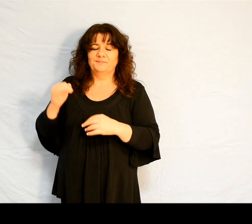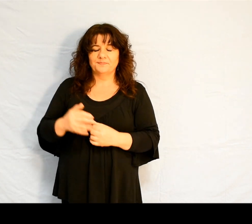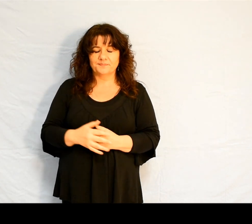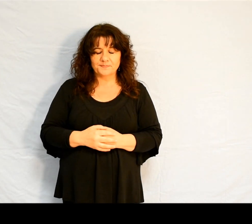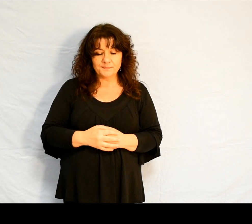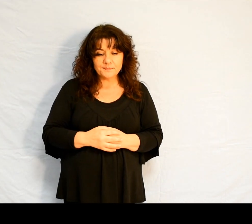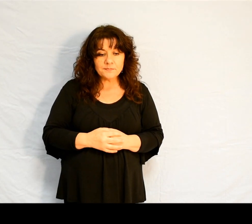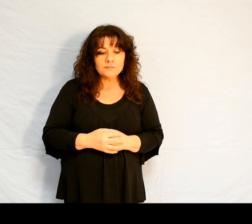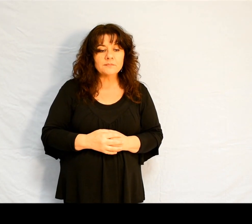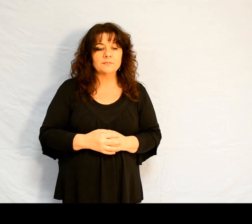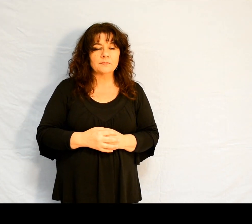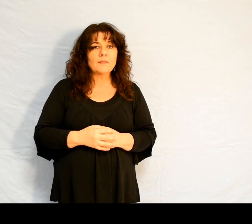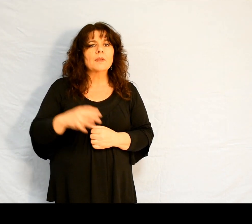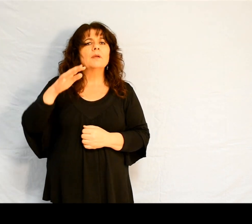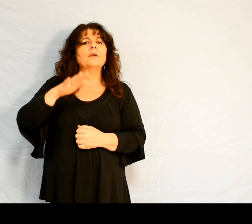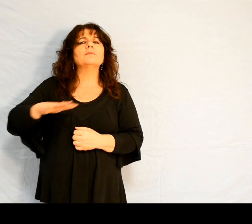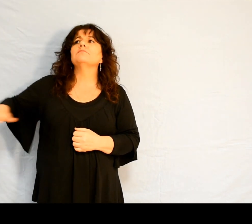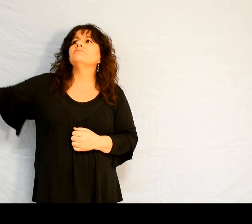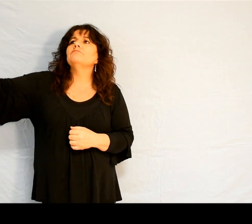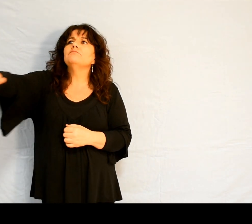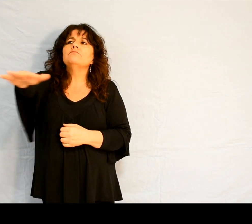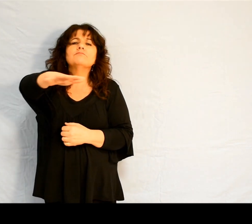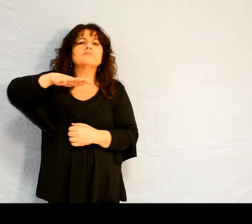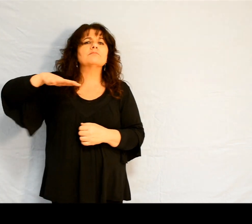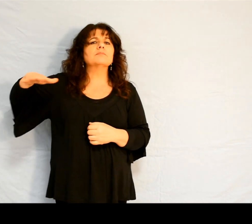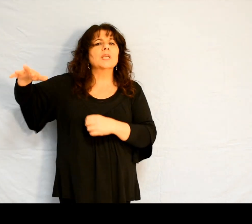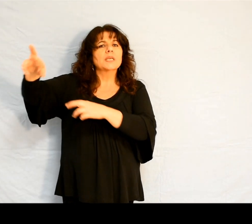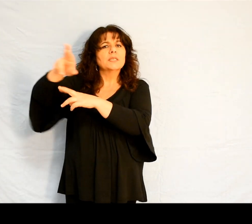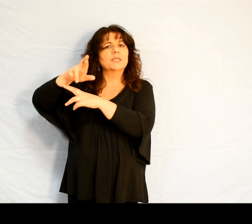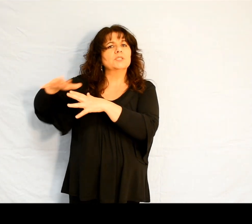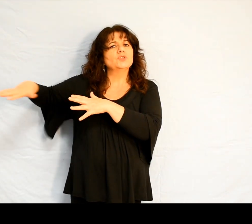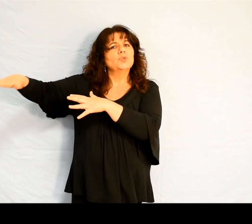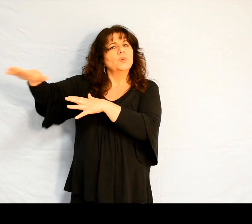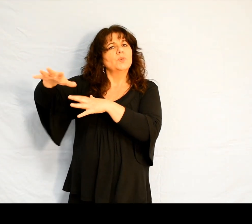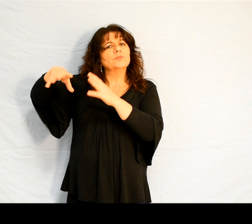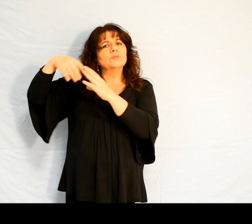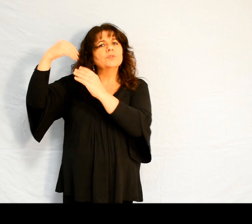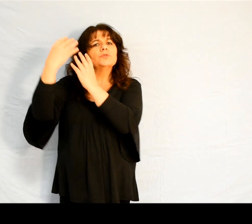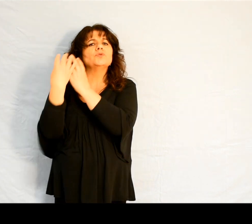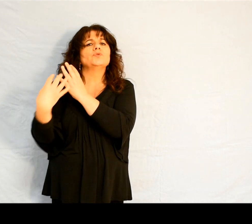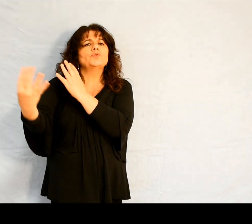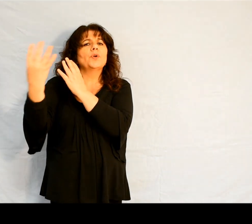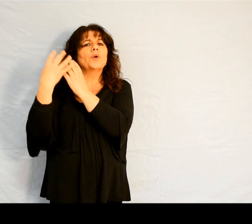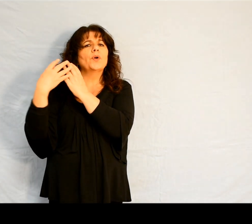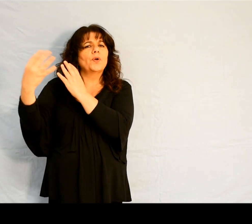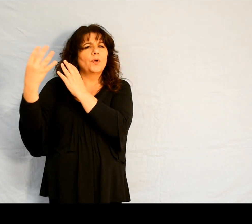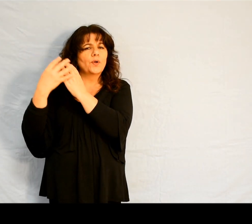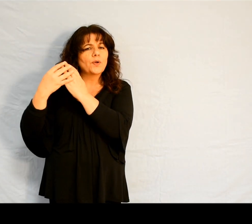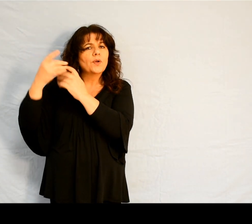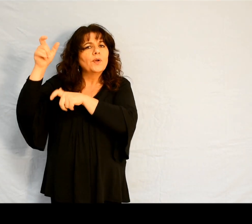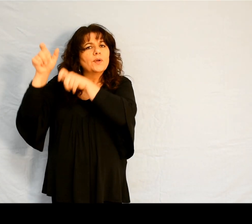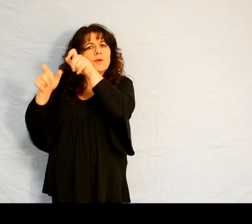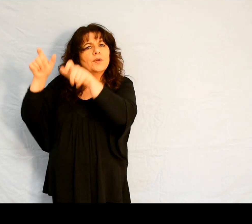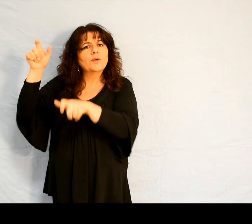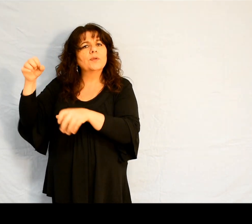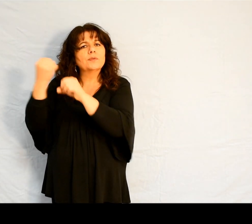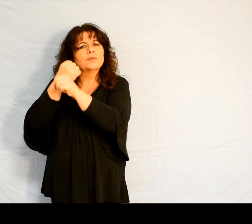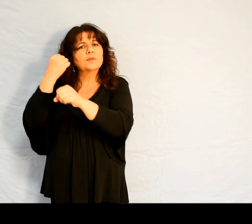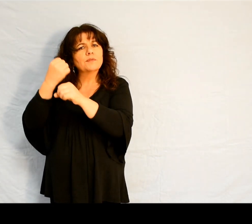Dans la même région, il y avait des bergers qui vivaient dehors et passaient la nuit dans les champs